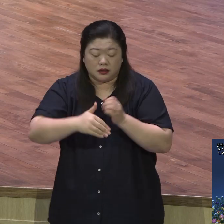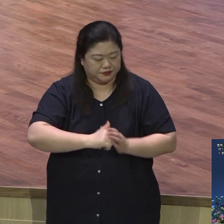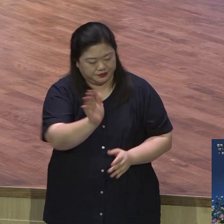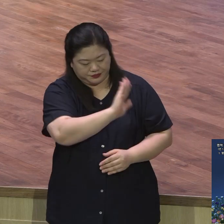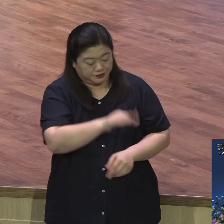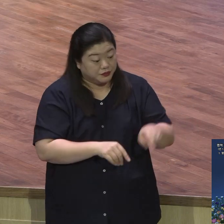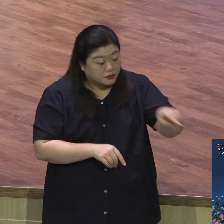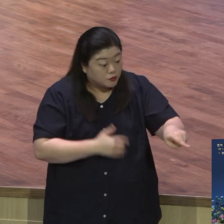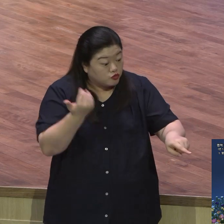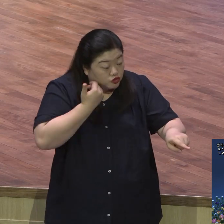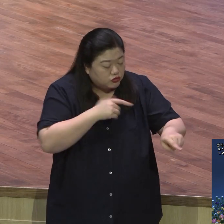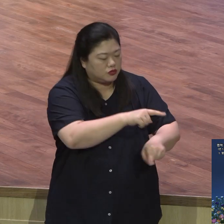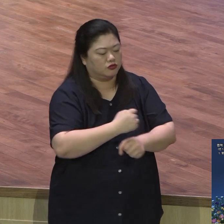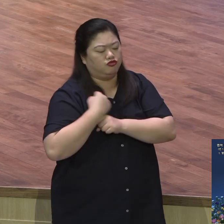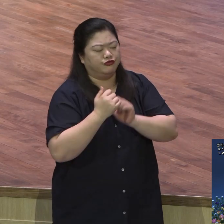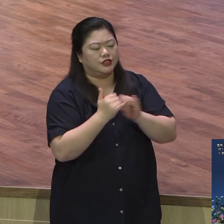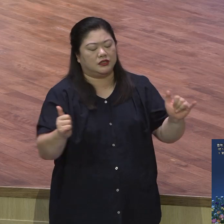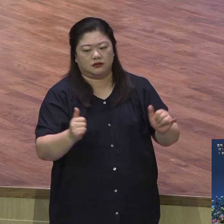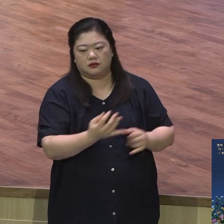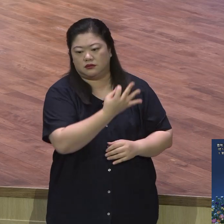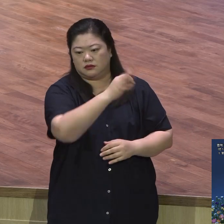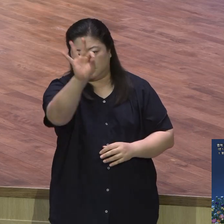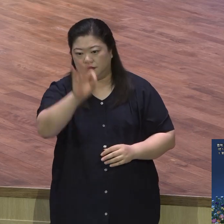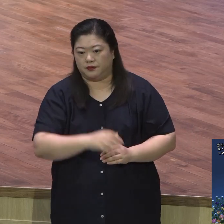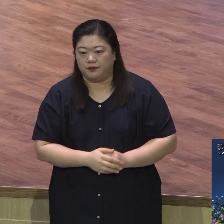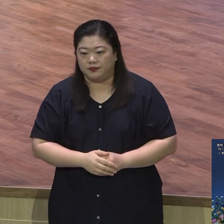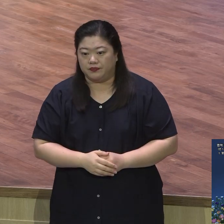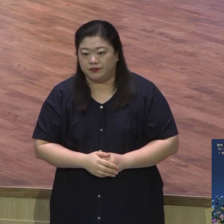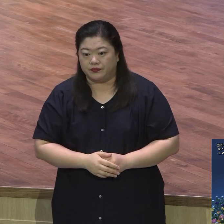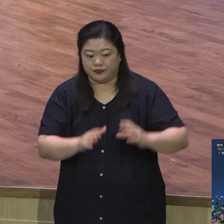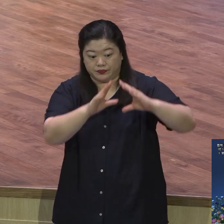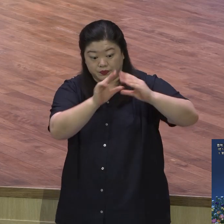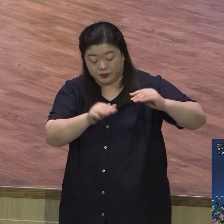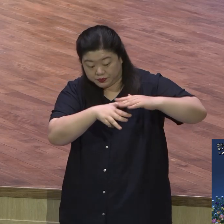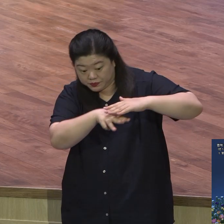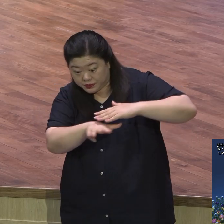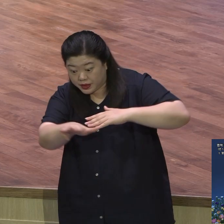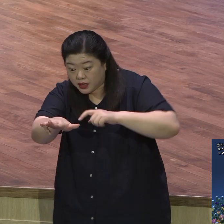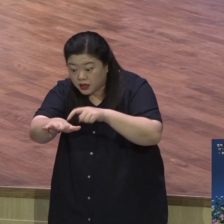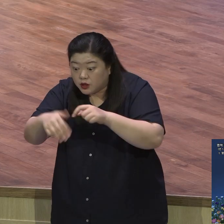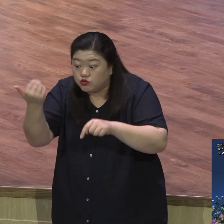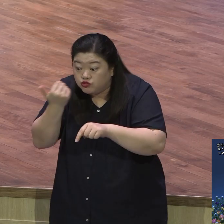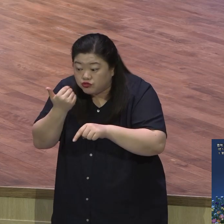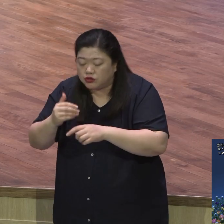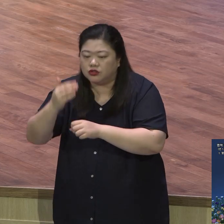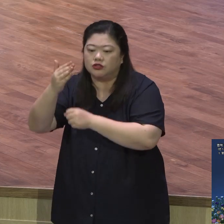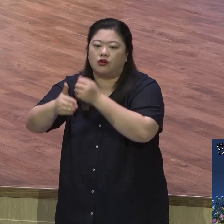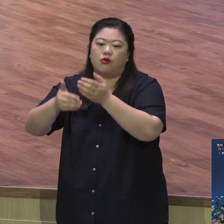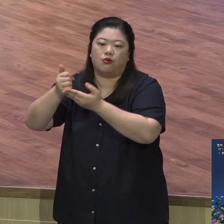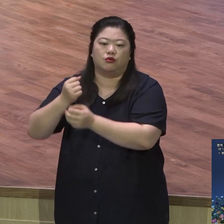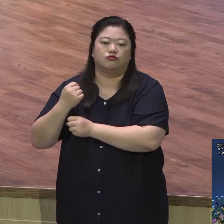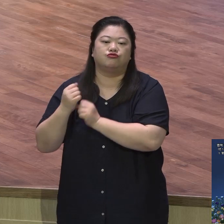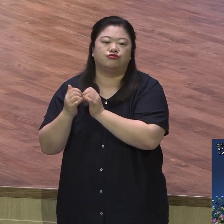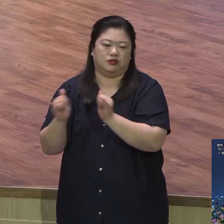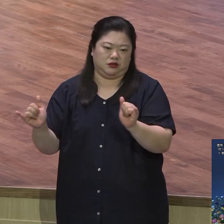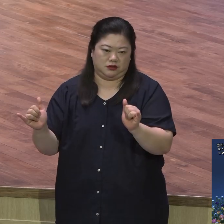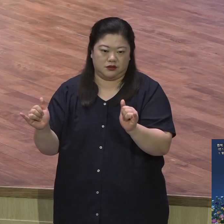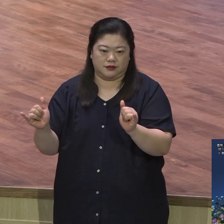430년이 끝나는 그날에 여호와의 군대가 이게 무슨 말이냐.